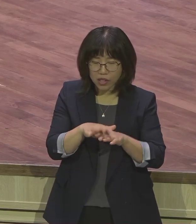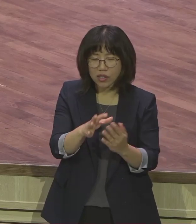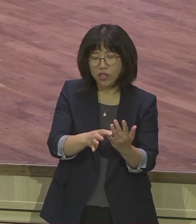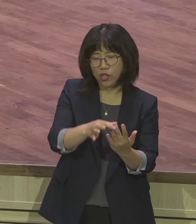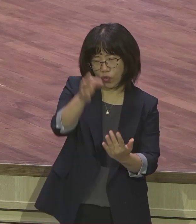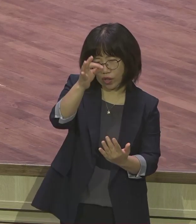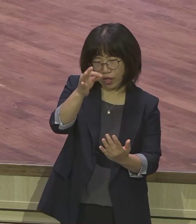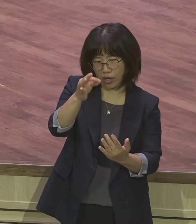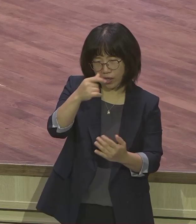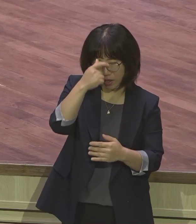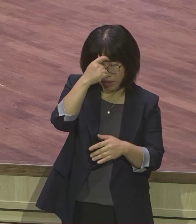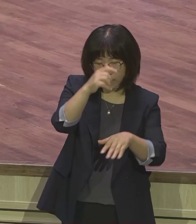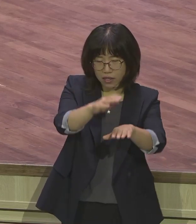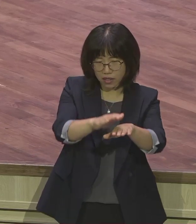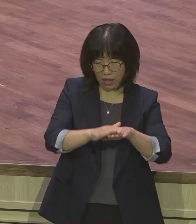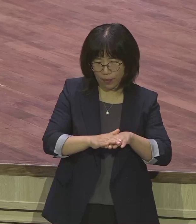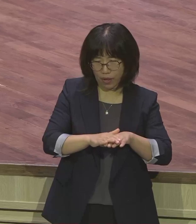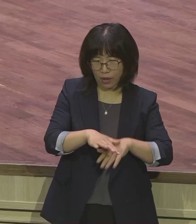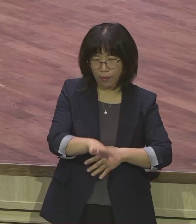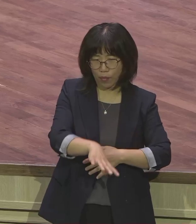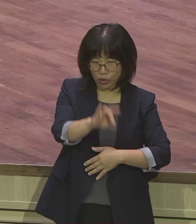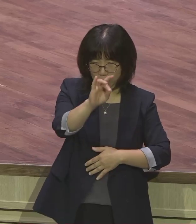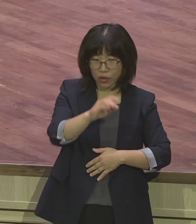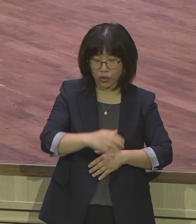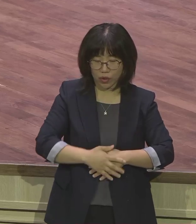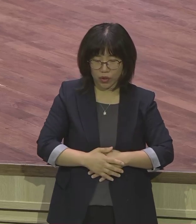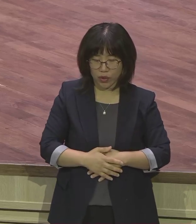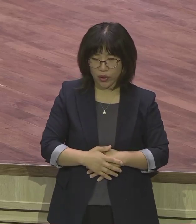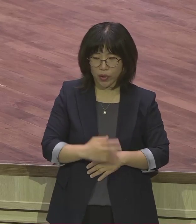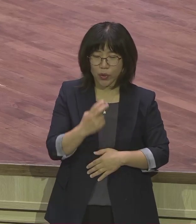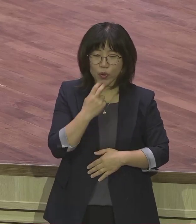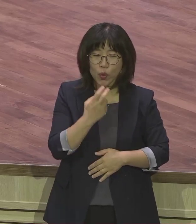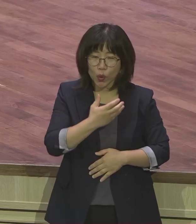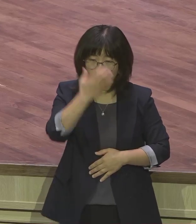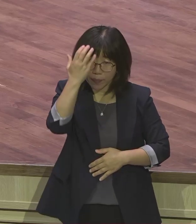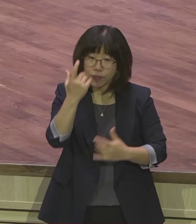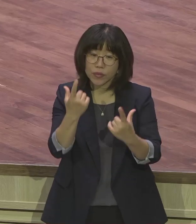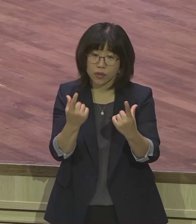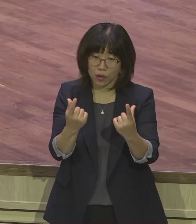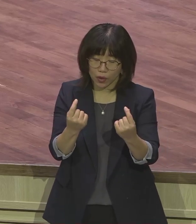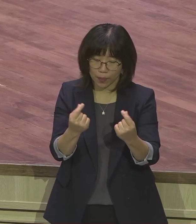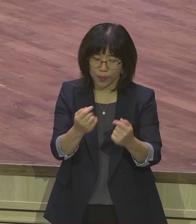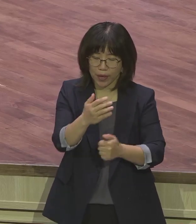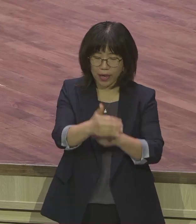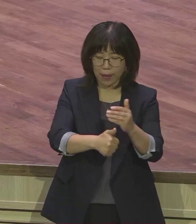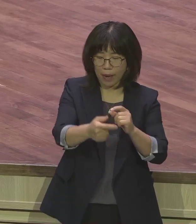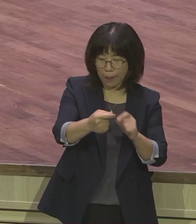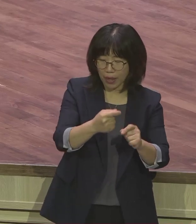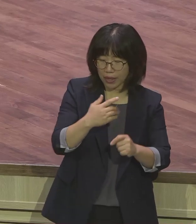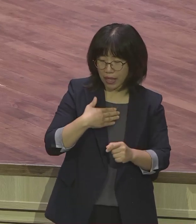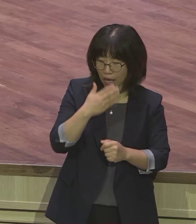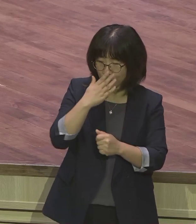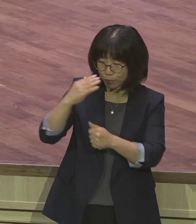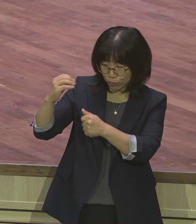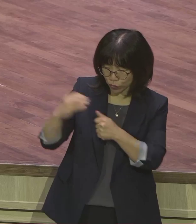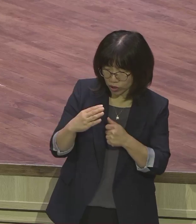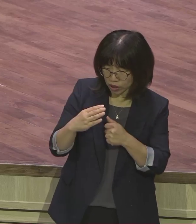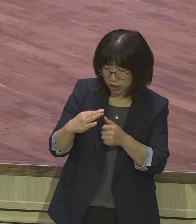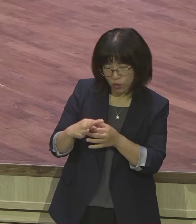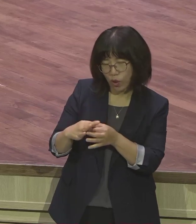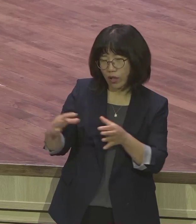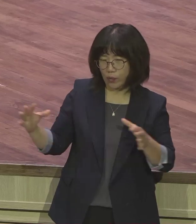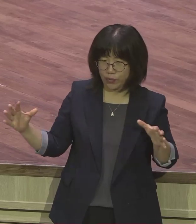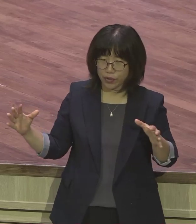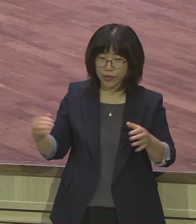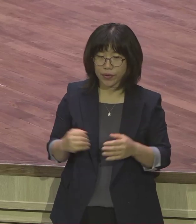예배 무시해도 괜찮고 상관없어 하나님 앞에 이 고생 땅은요 또